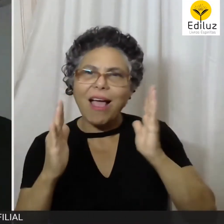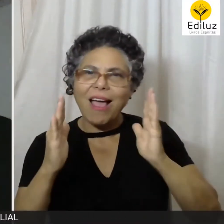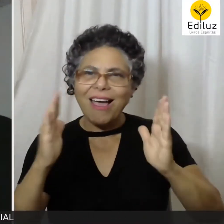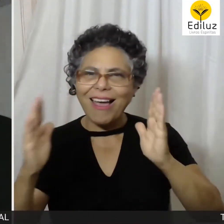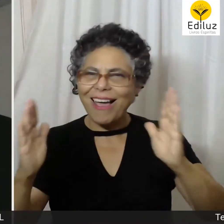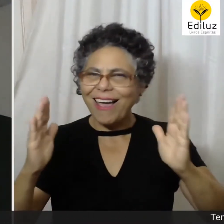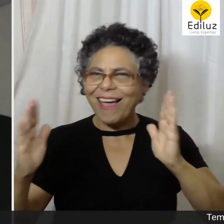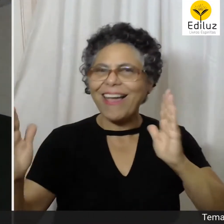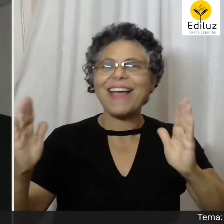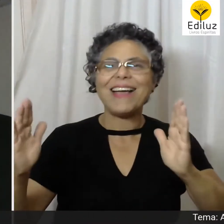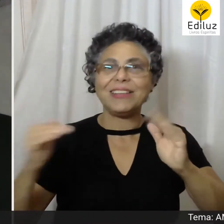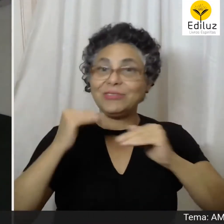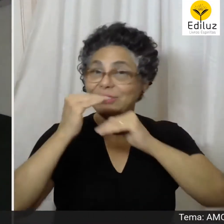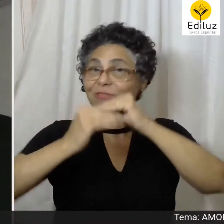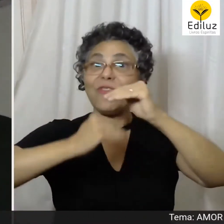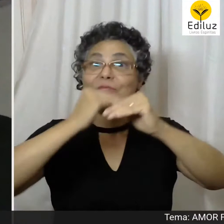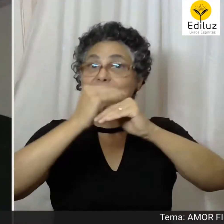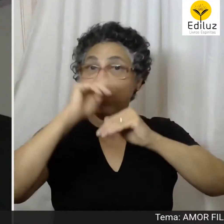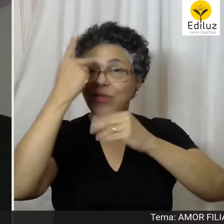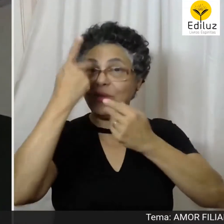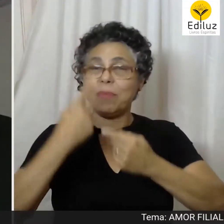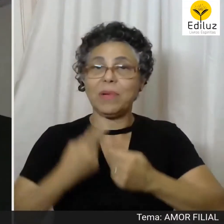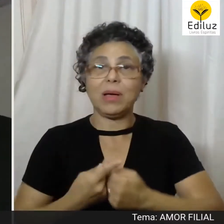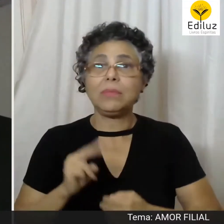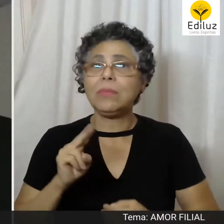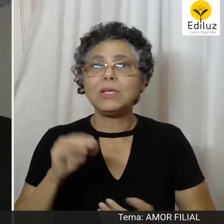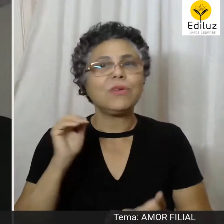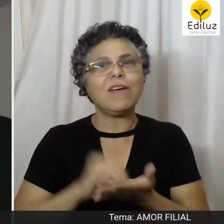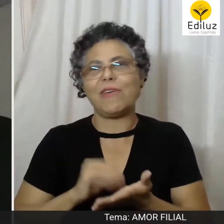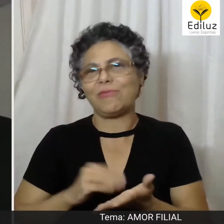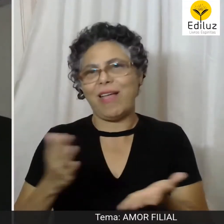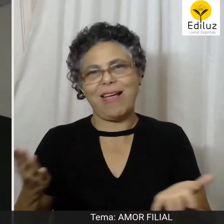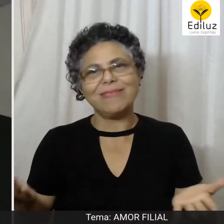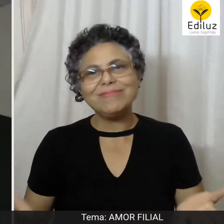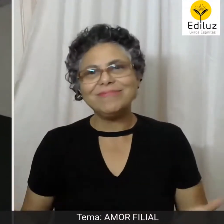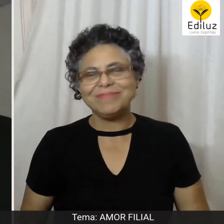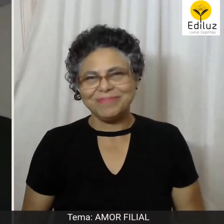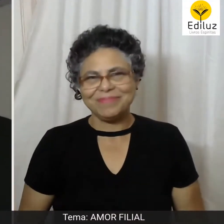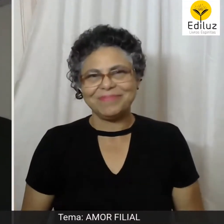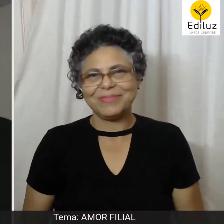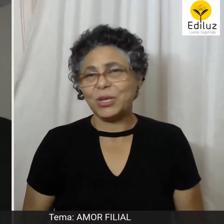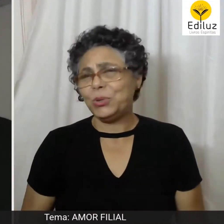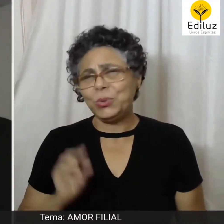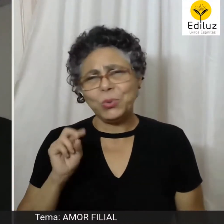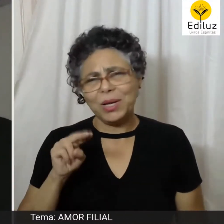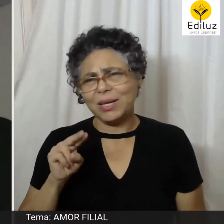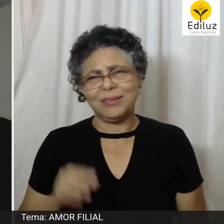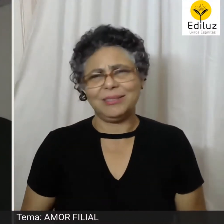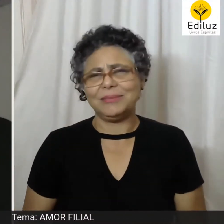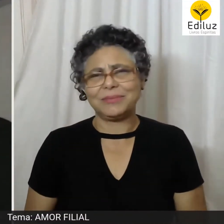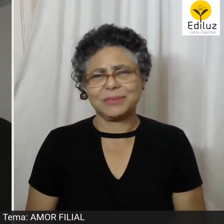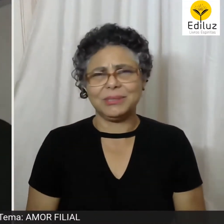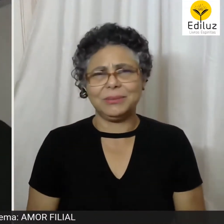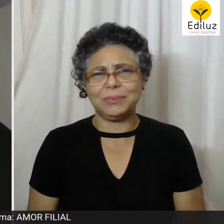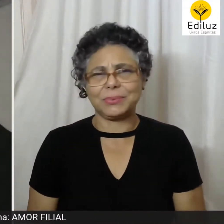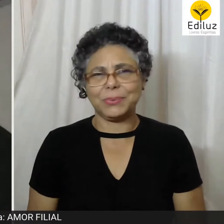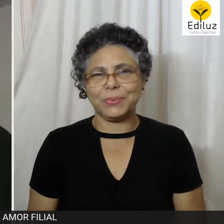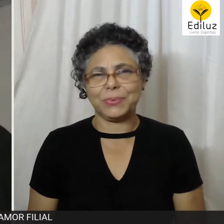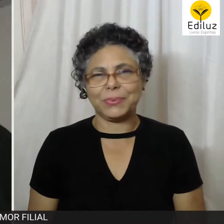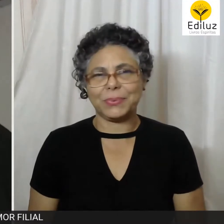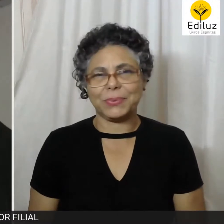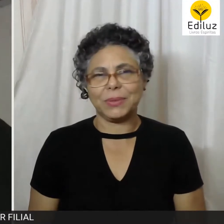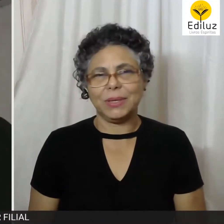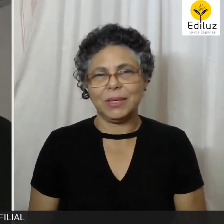do desenvolvimento humano, mas jamais faltar. Mas jamais faltar. E quando